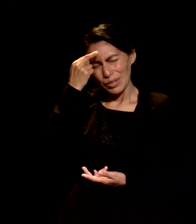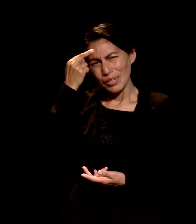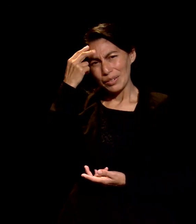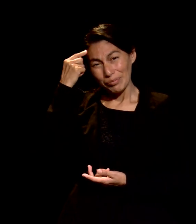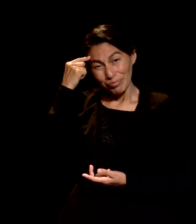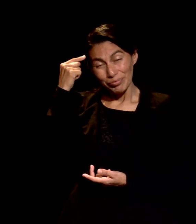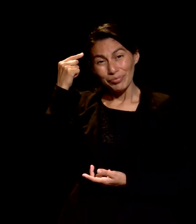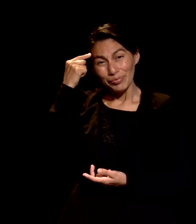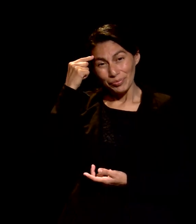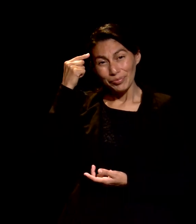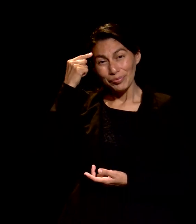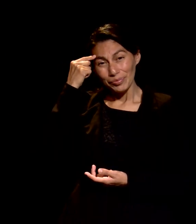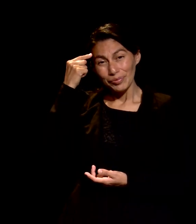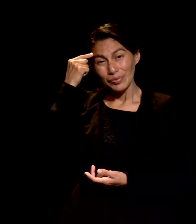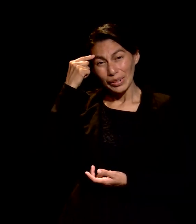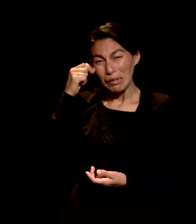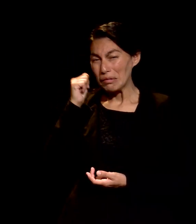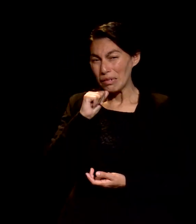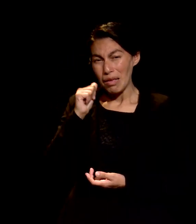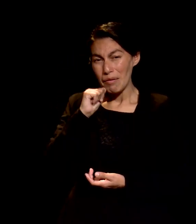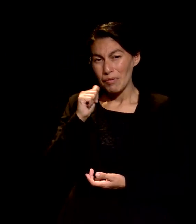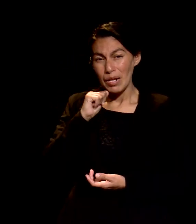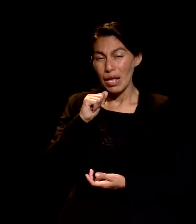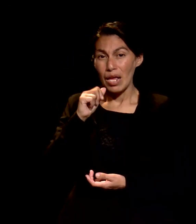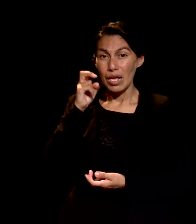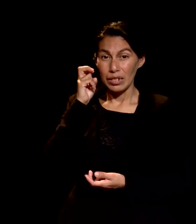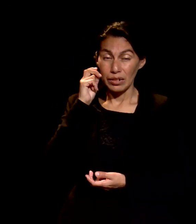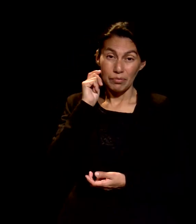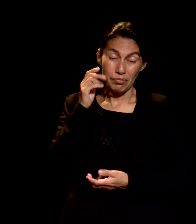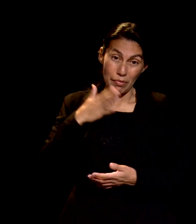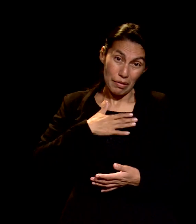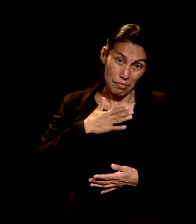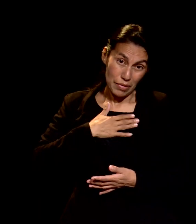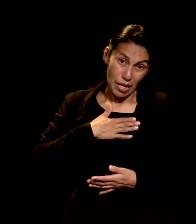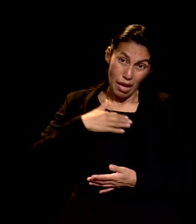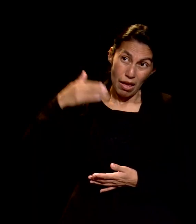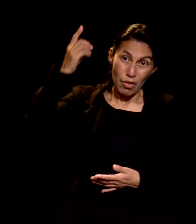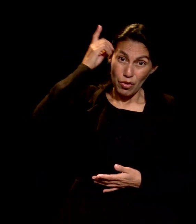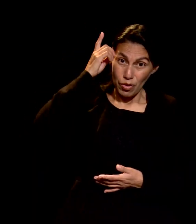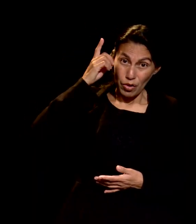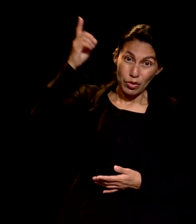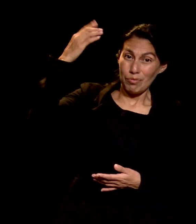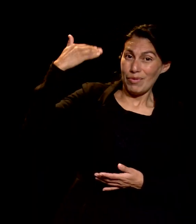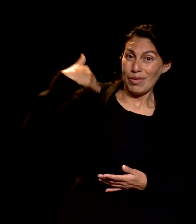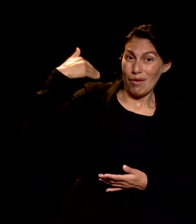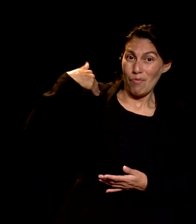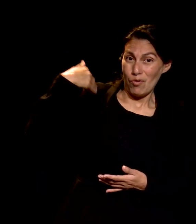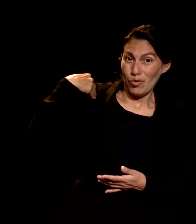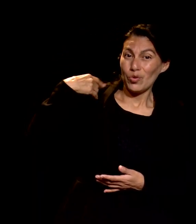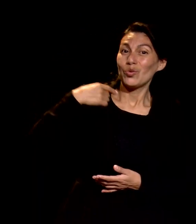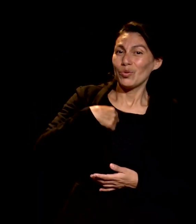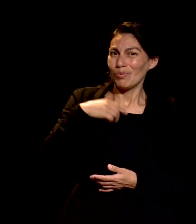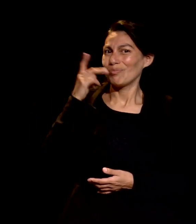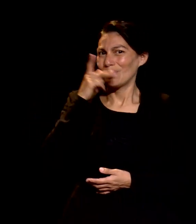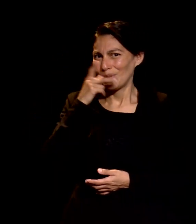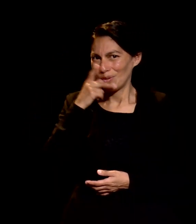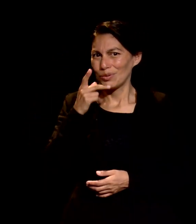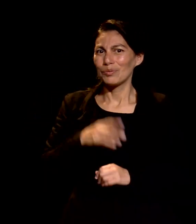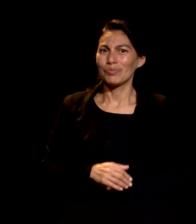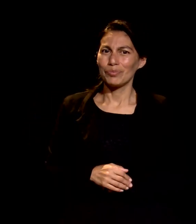porque siempre recordé ese sueño como un llamado de Dios directo para que yo fuera pastor.